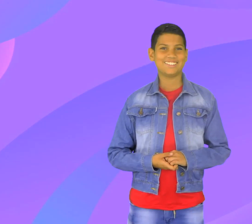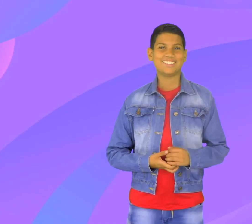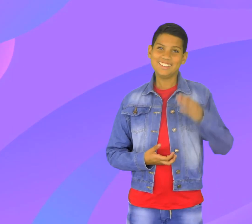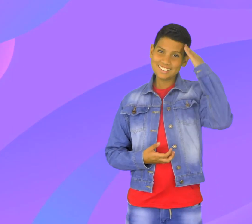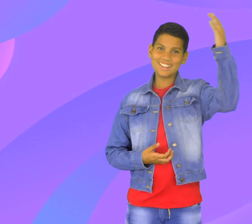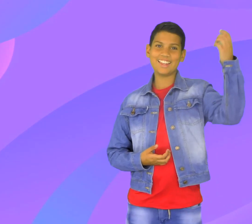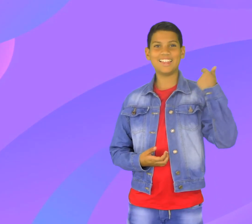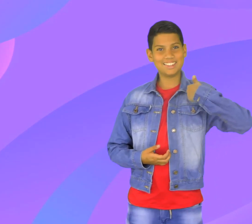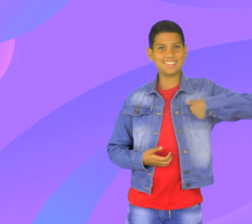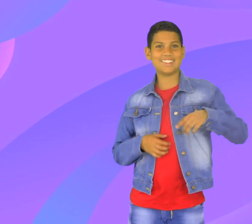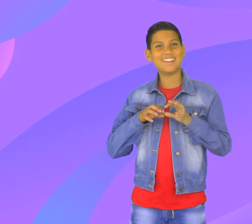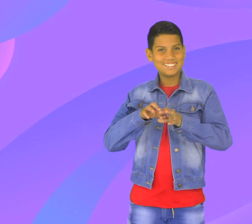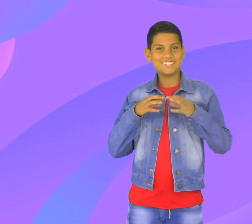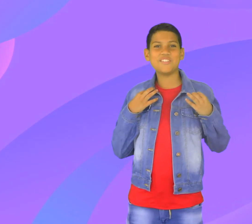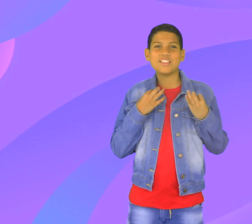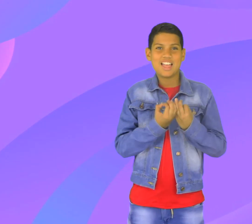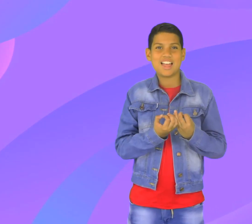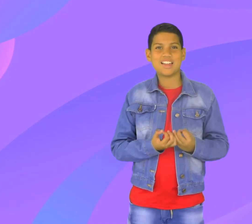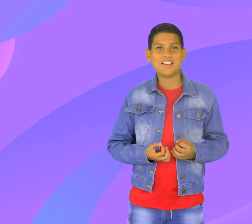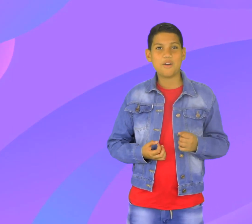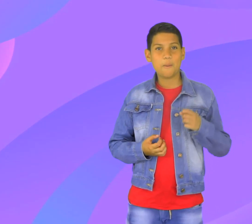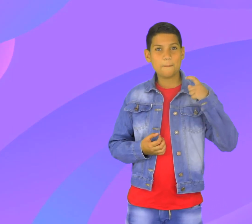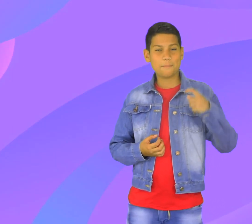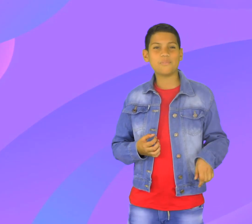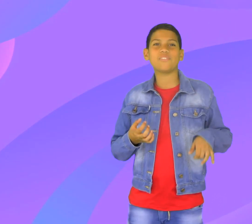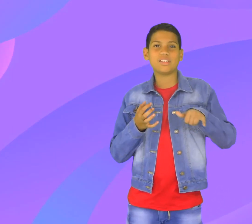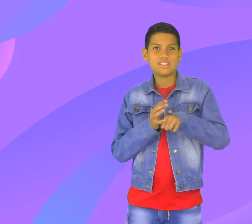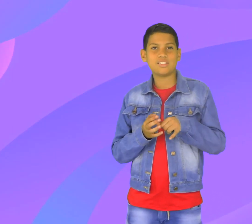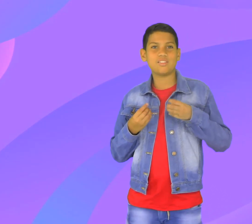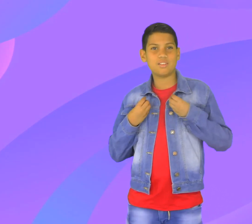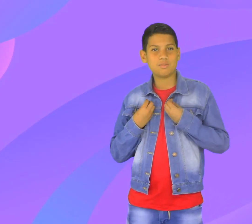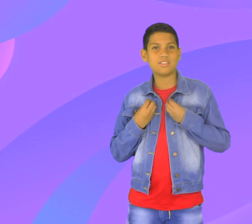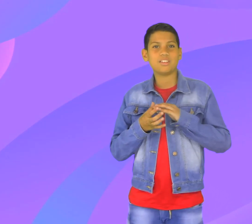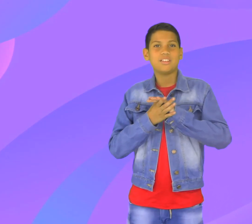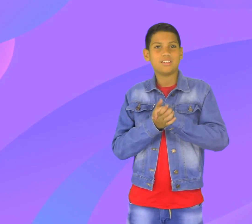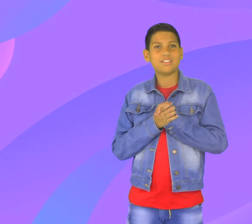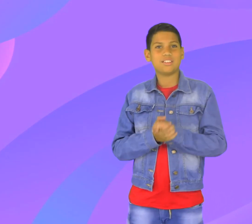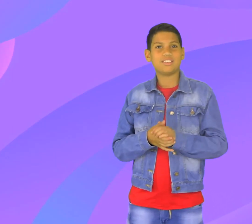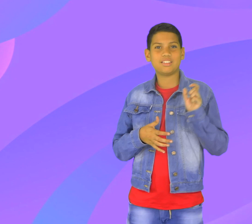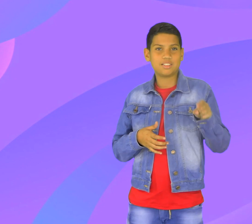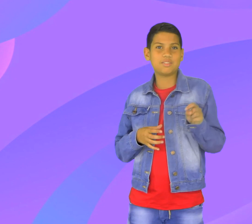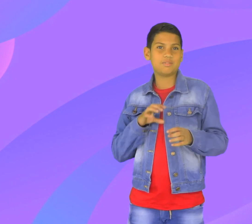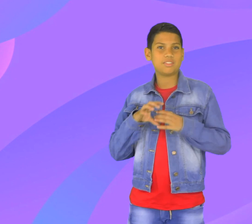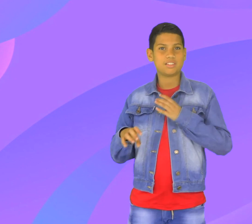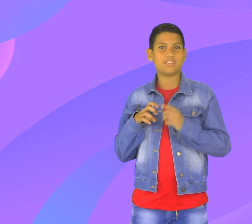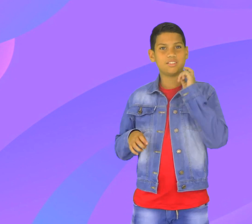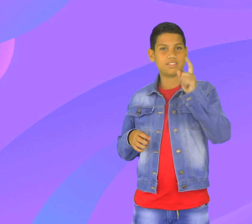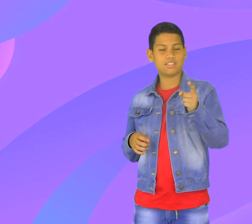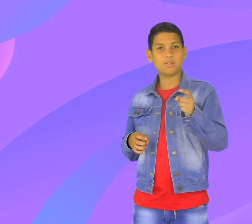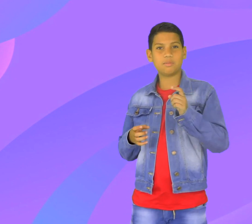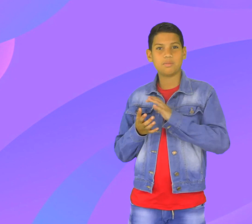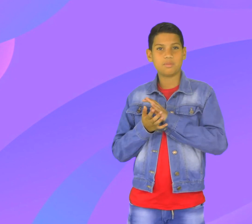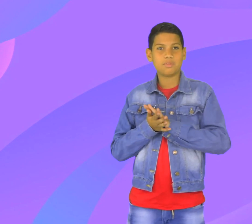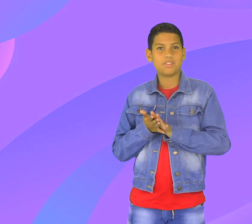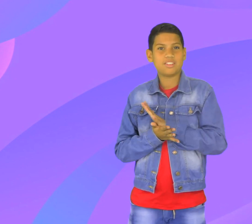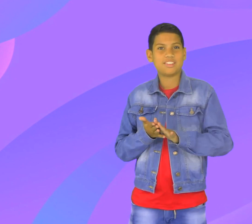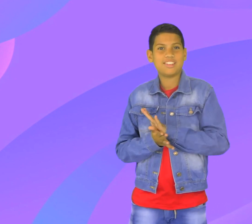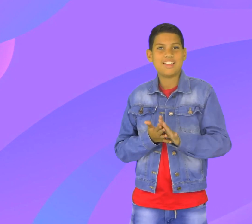Hola, ¿tienes algún familiar, amigo, vecino que necesite comunicarse contigo por medio de señas? Pues bienvenido